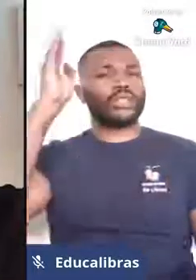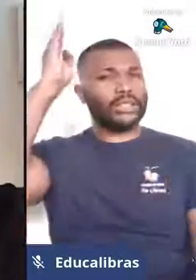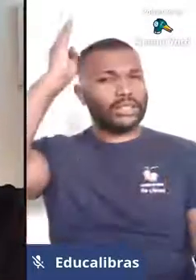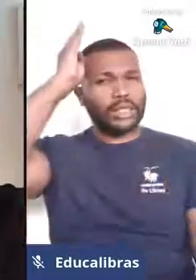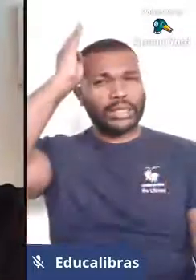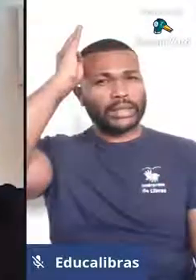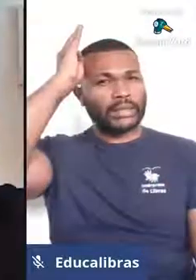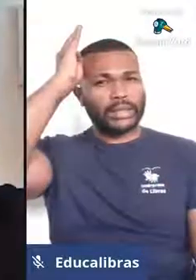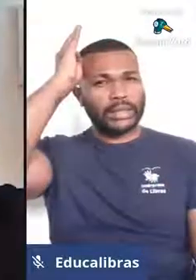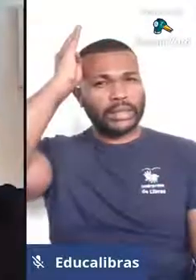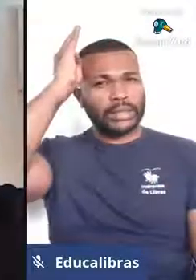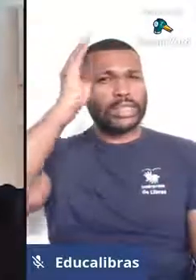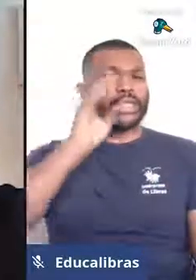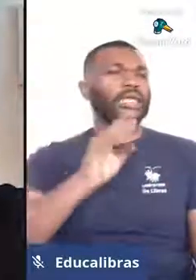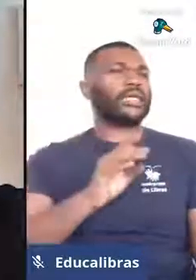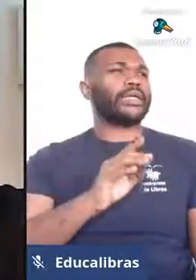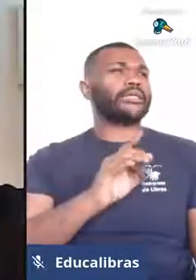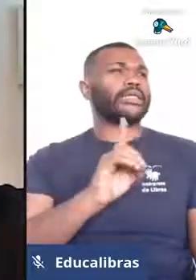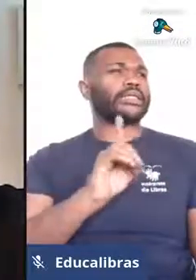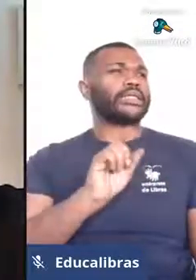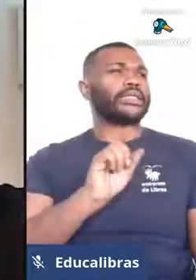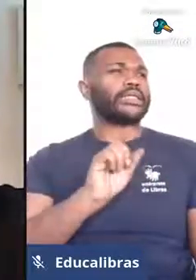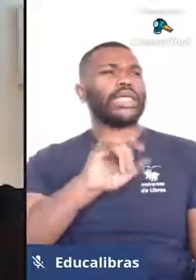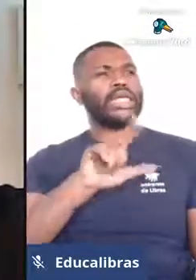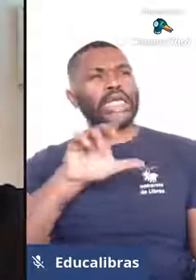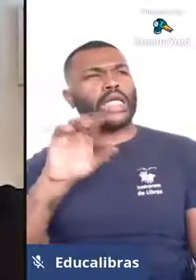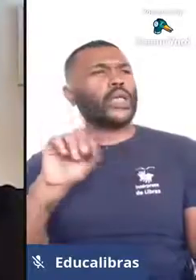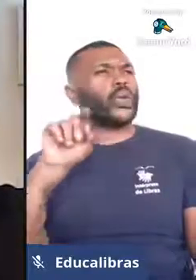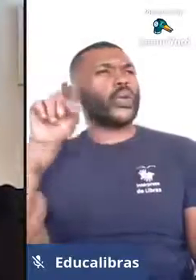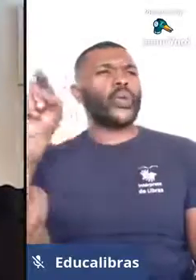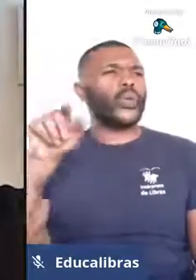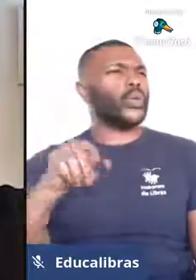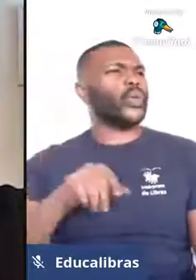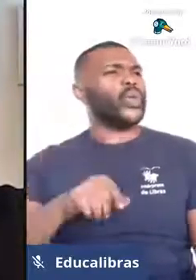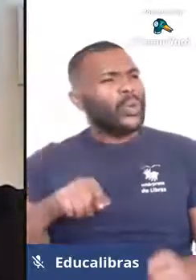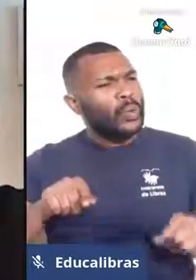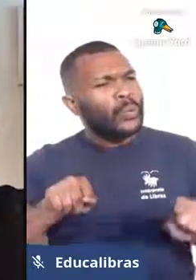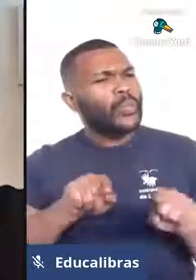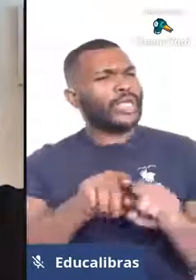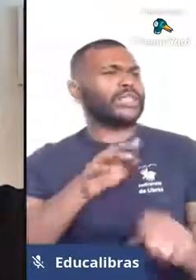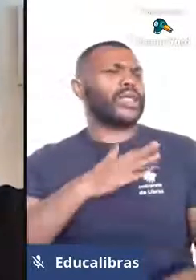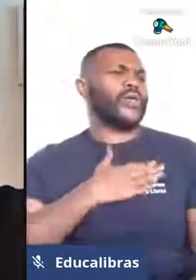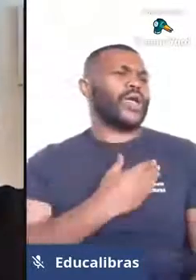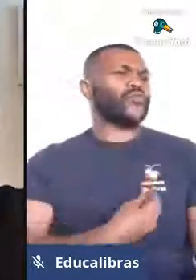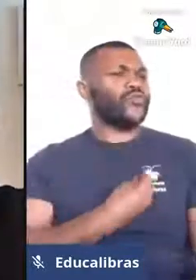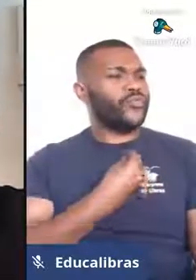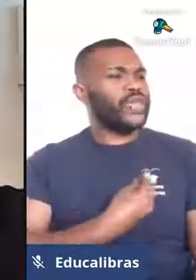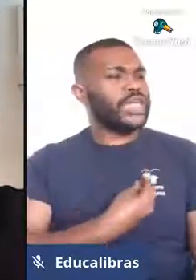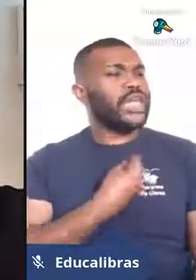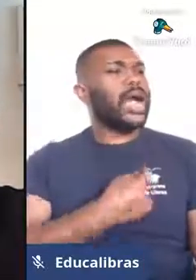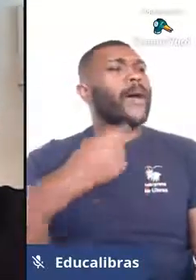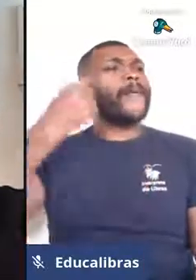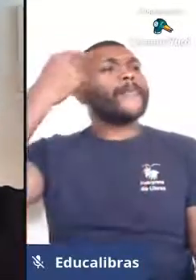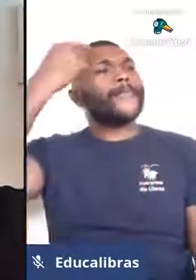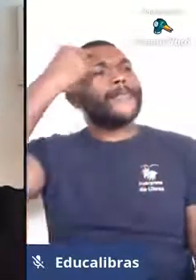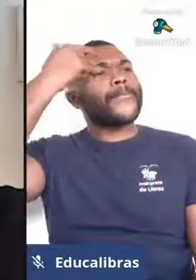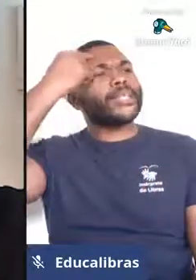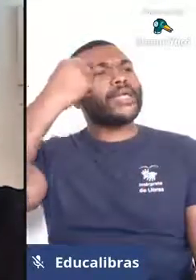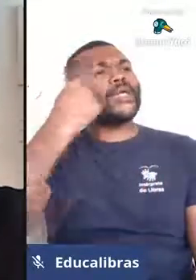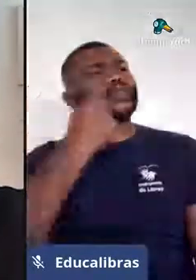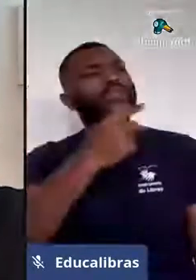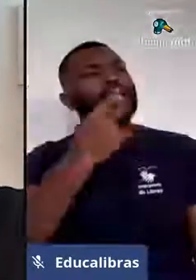Dani, a Áurea, são amigos, parceiros de vida, então são pessoas que têm um pensamento muito